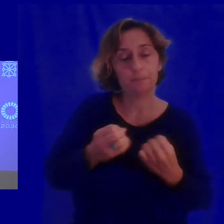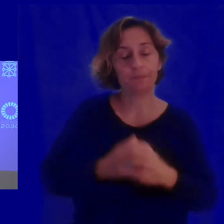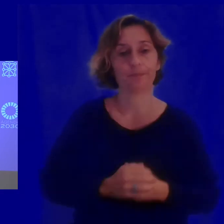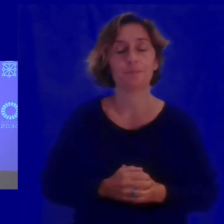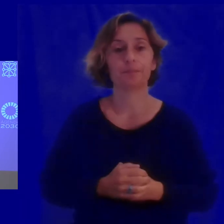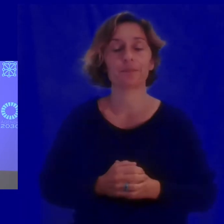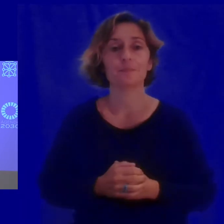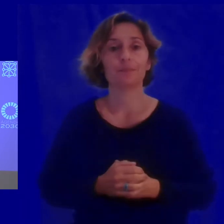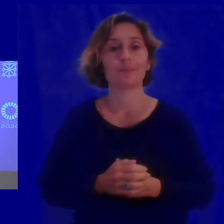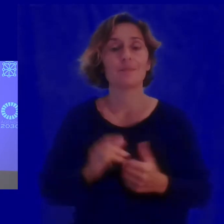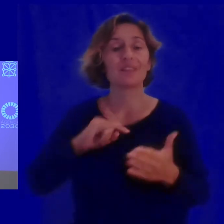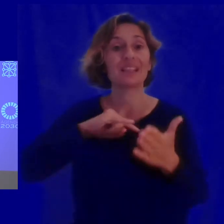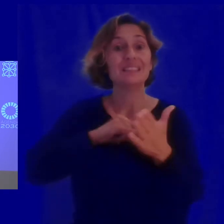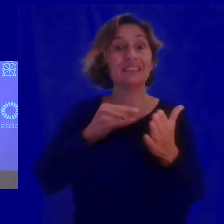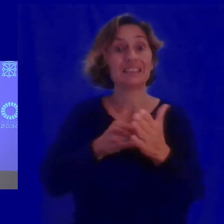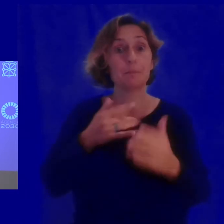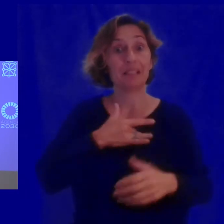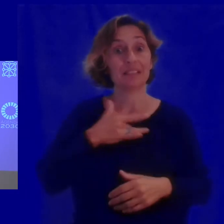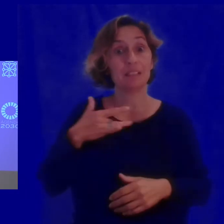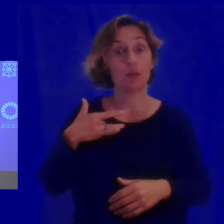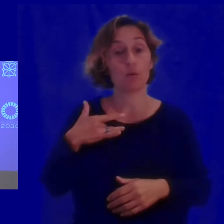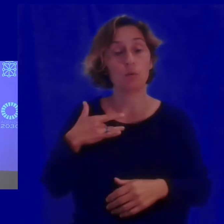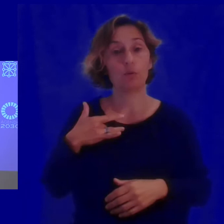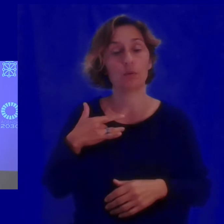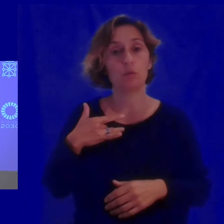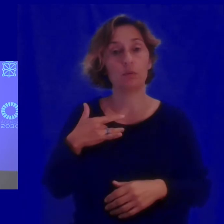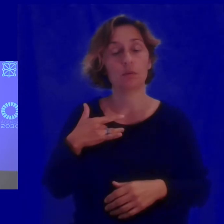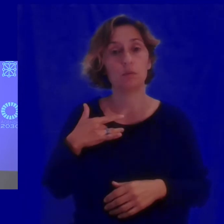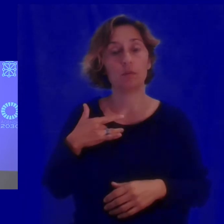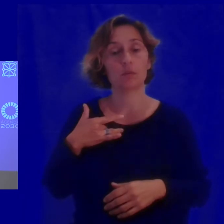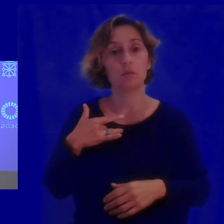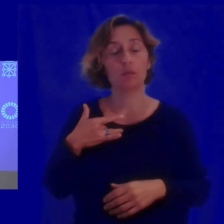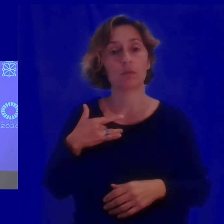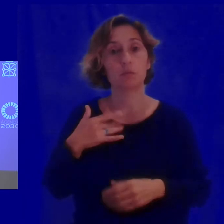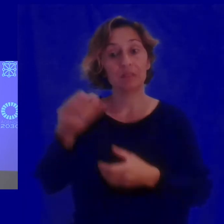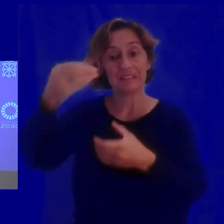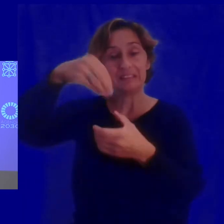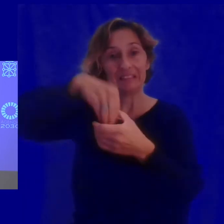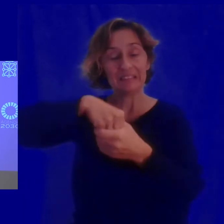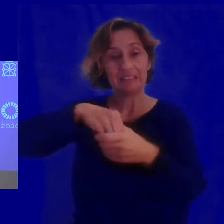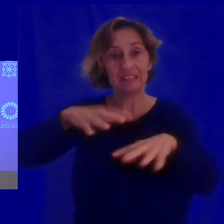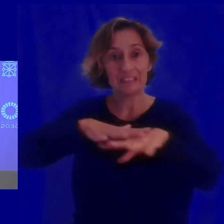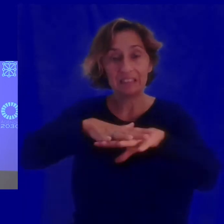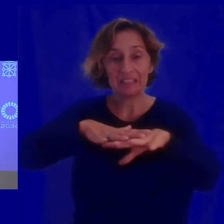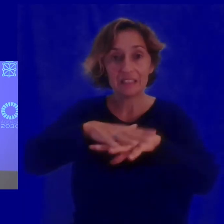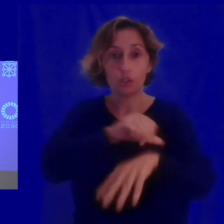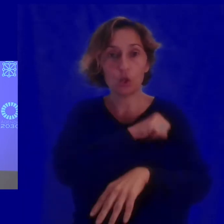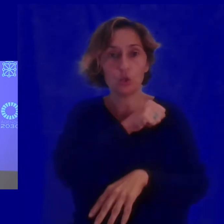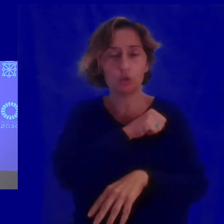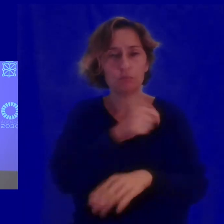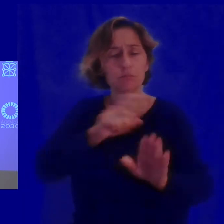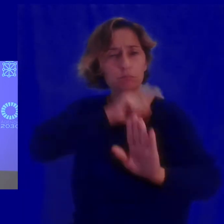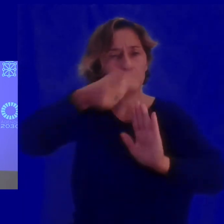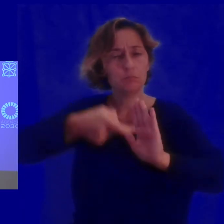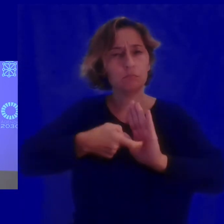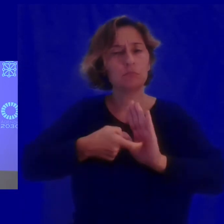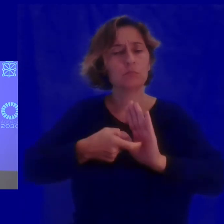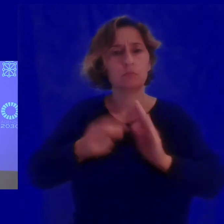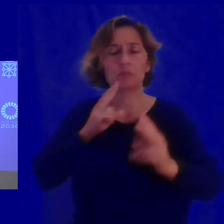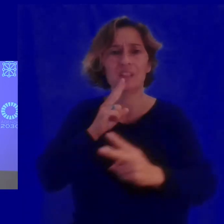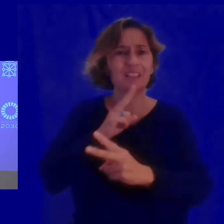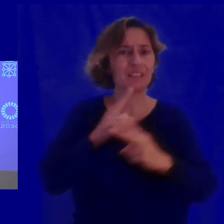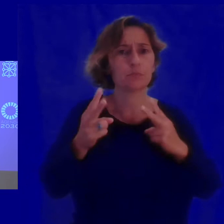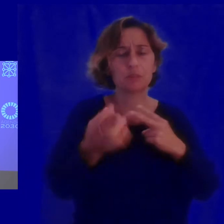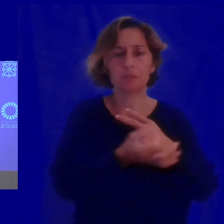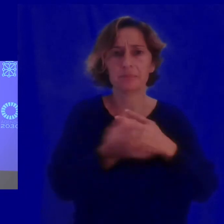Respecto al sistema sanitario, la red hospitalaria integrada ha respondido y ha habido una muy buena respuesta tanto en